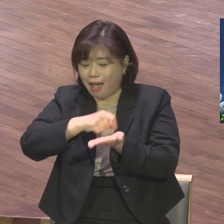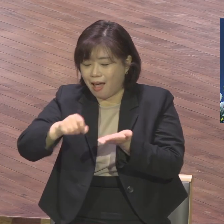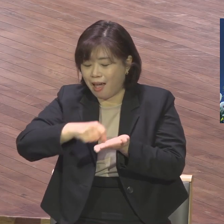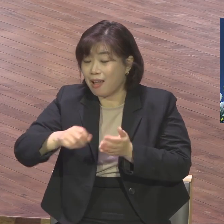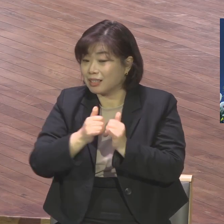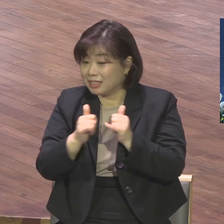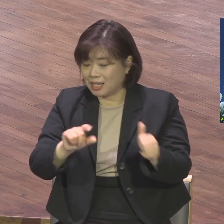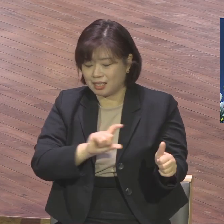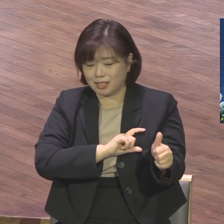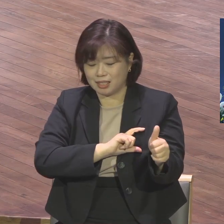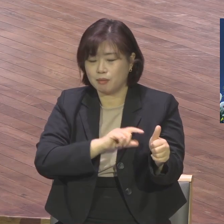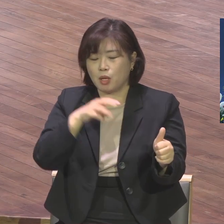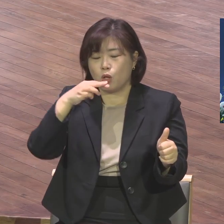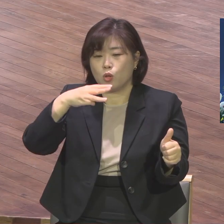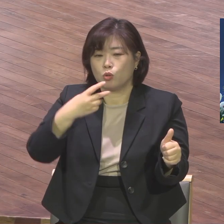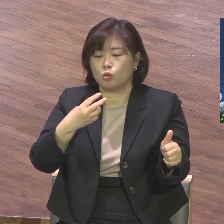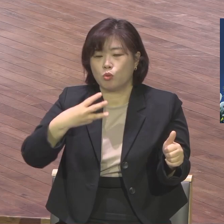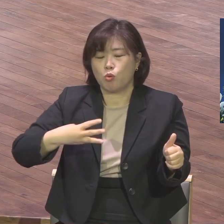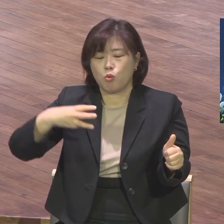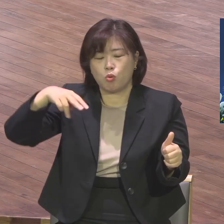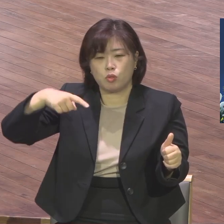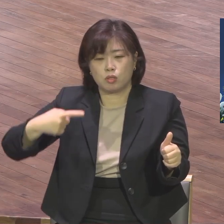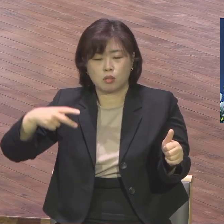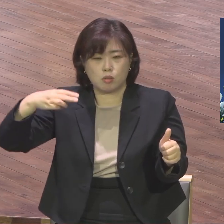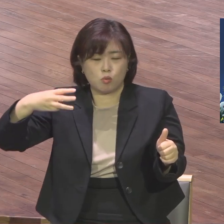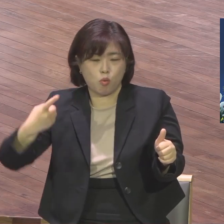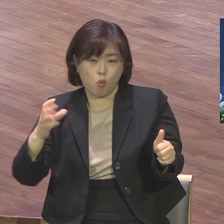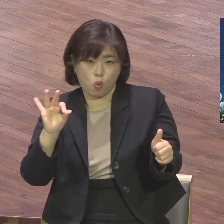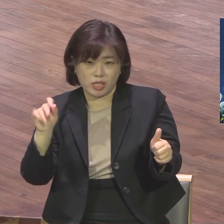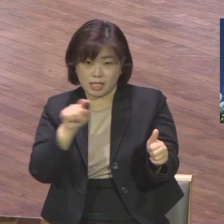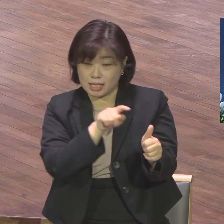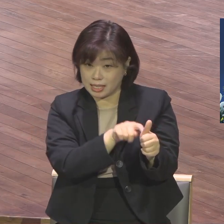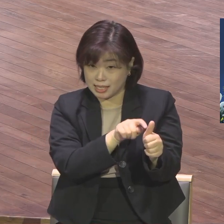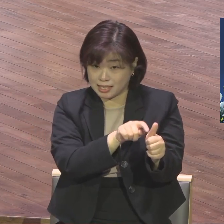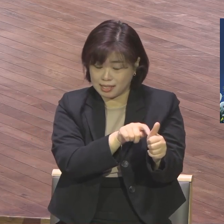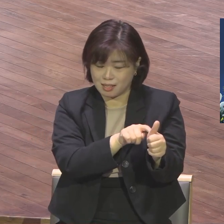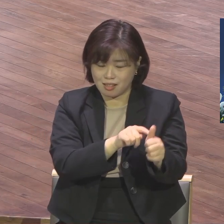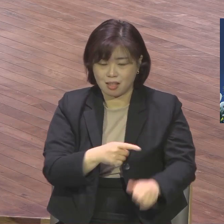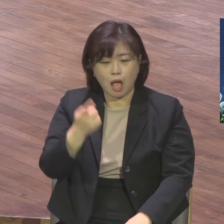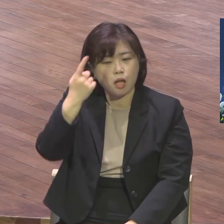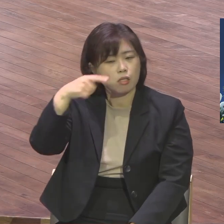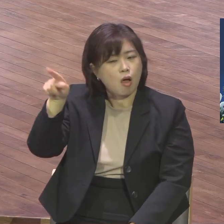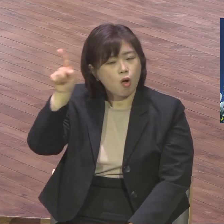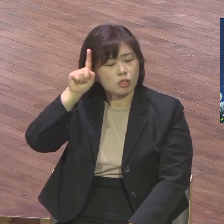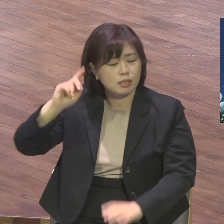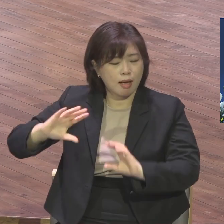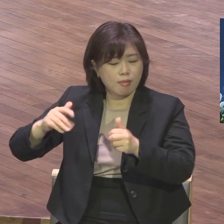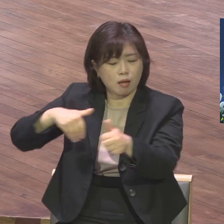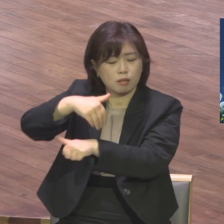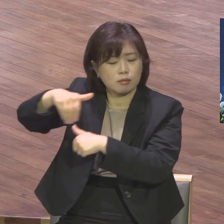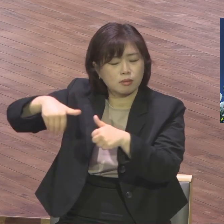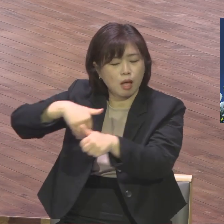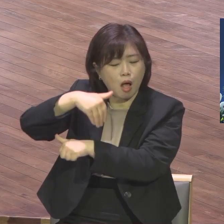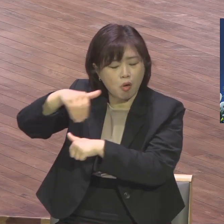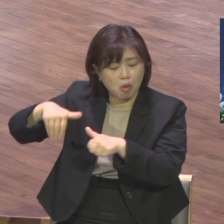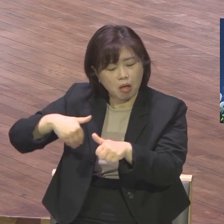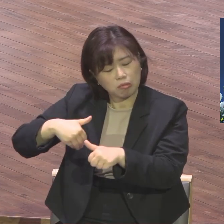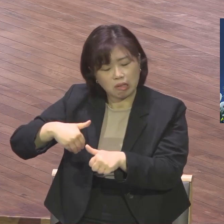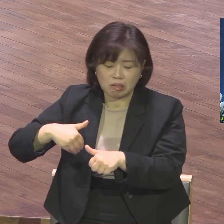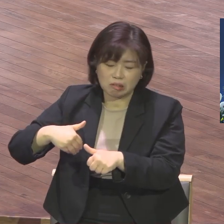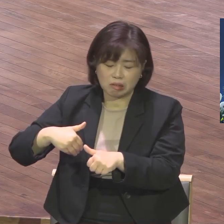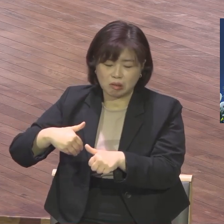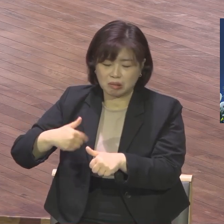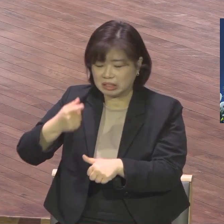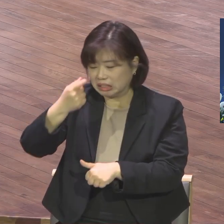당시 러시아 기독교의 무력함을 보면서 이런 글을 썼습니다. 기독교인들은